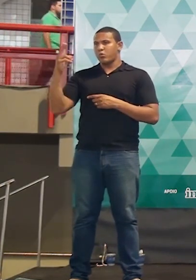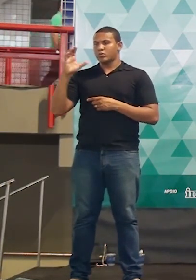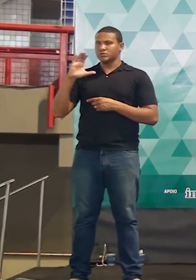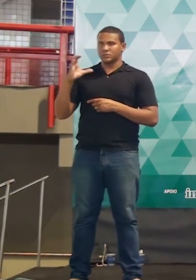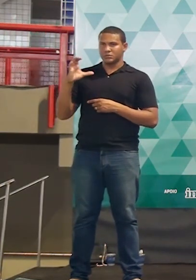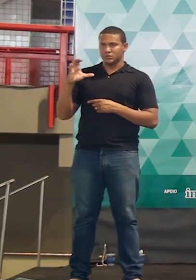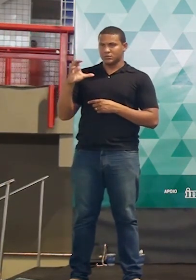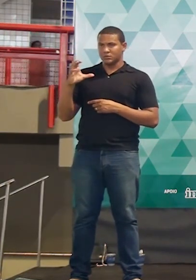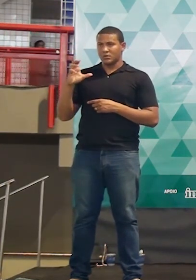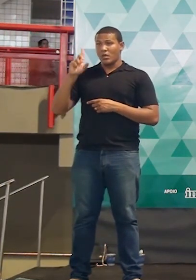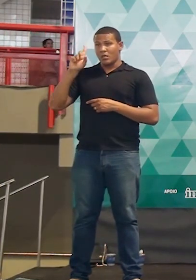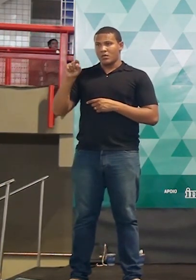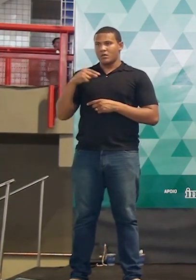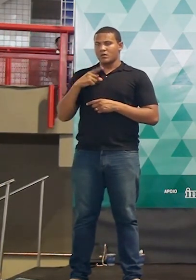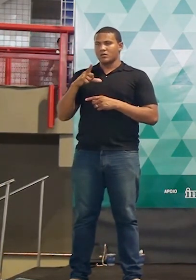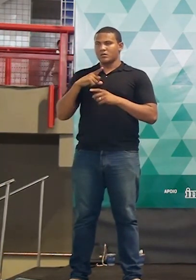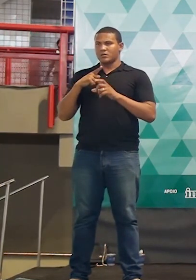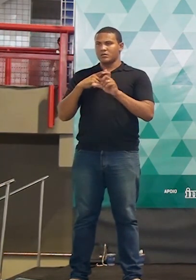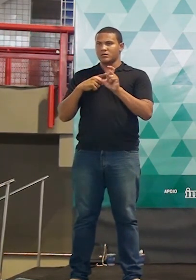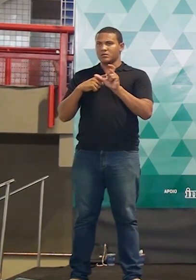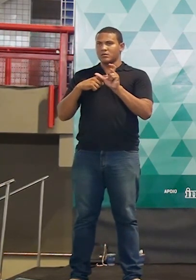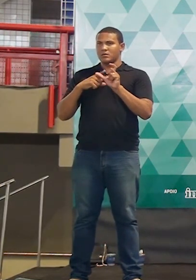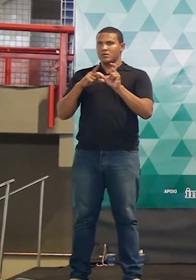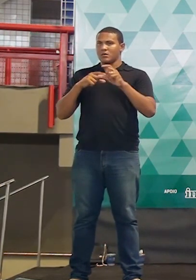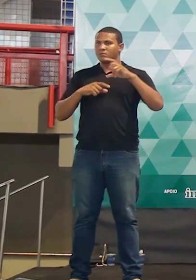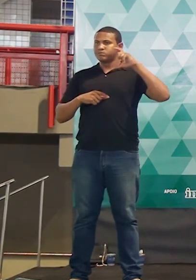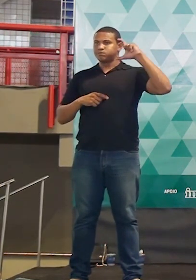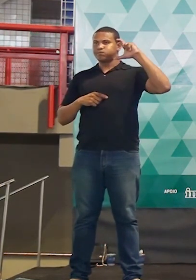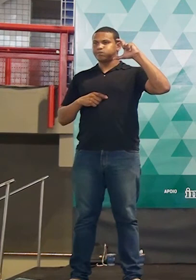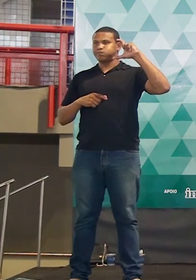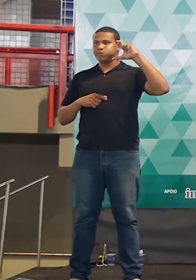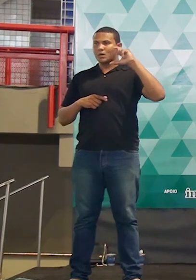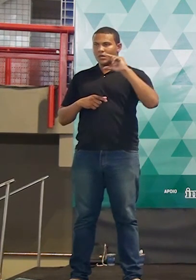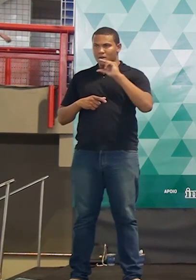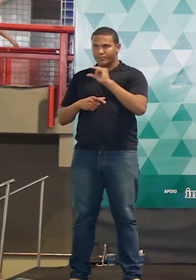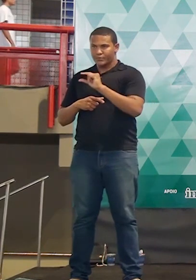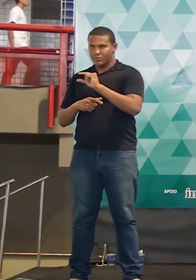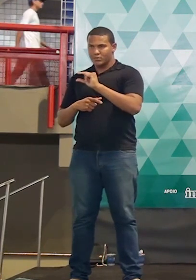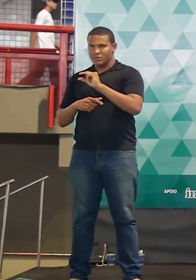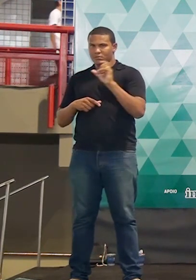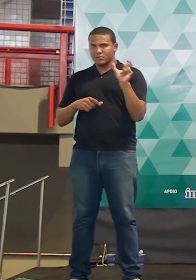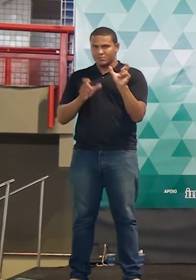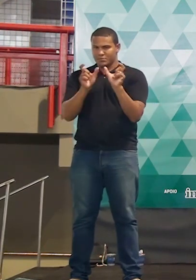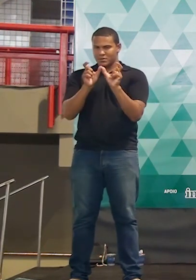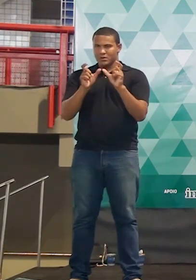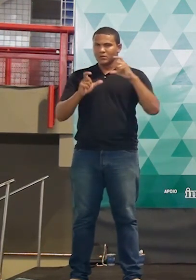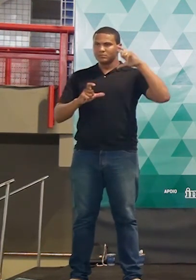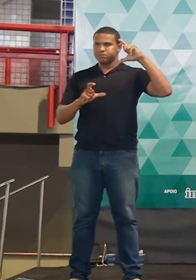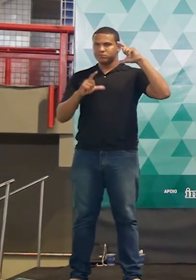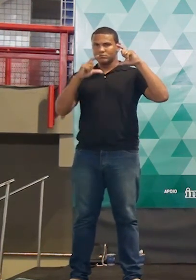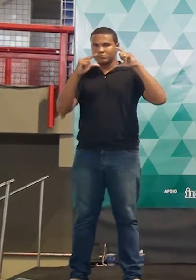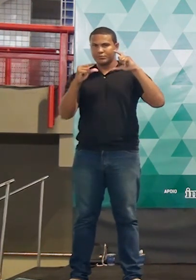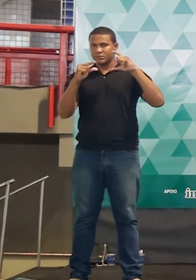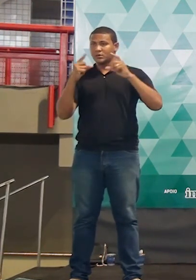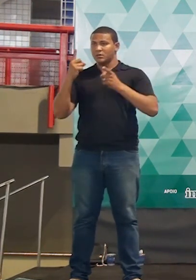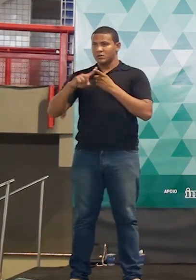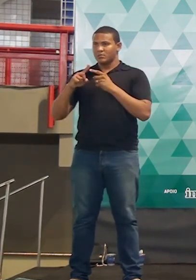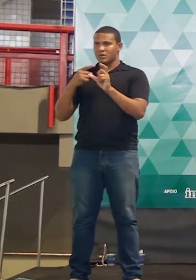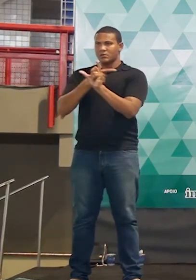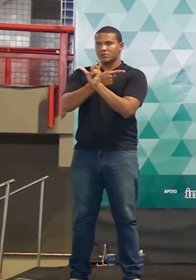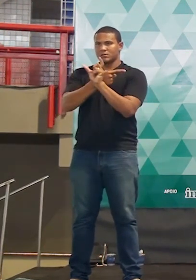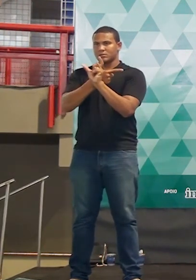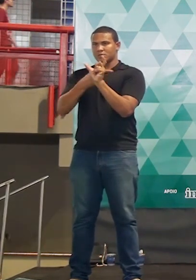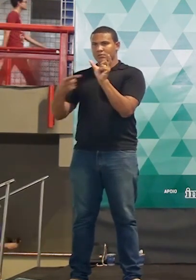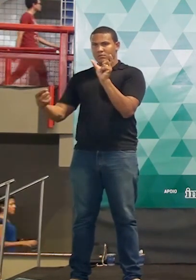científicos se grafa o primeiro com maiúscula, o segundo com minúscula e passa um traçozinho abaixo